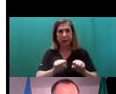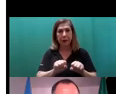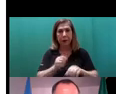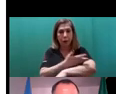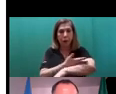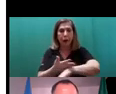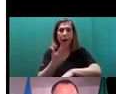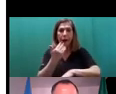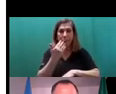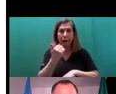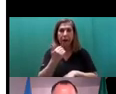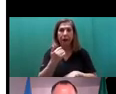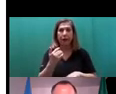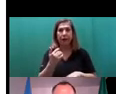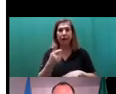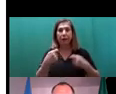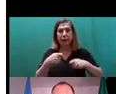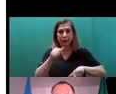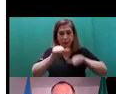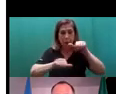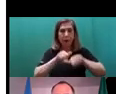alimentares, é preciso gerar